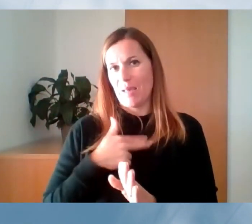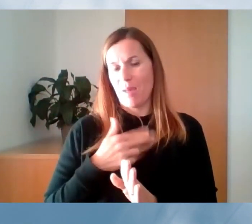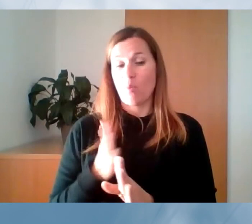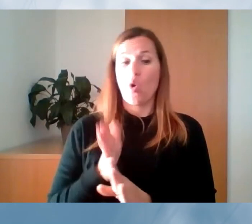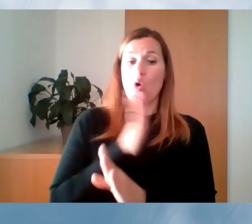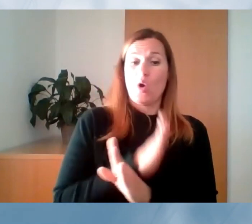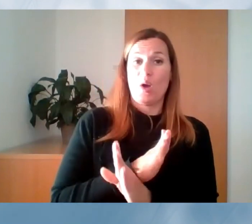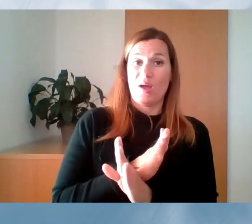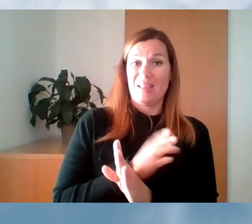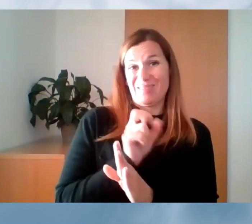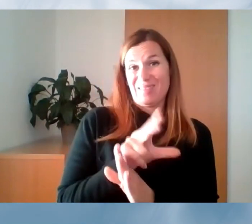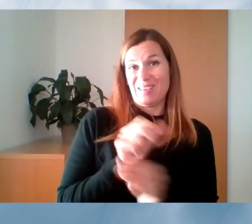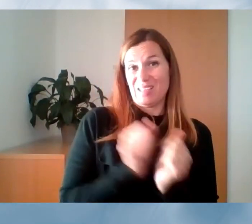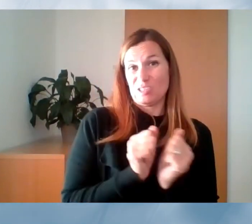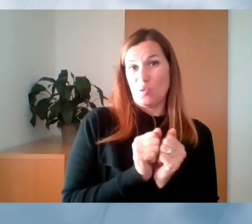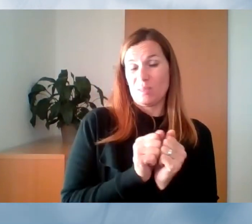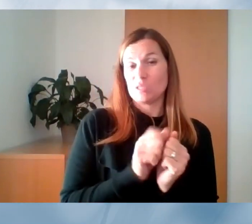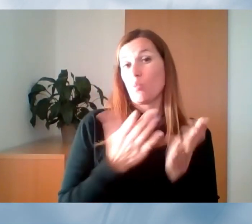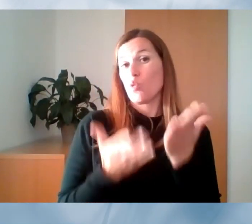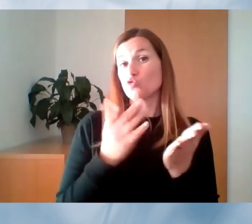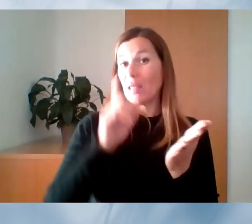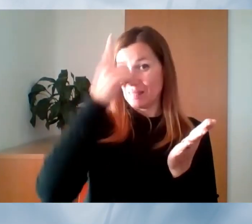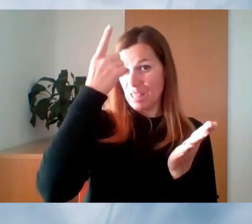in je morda 13.